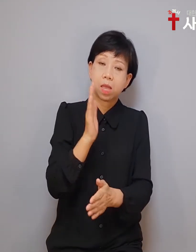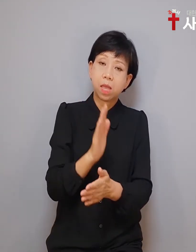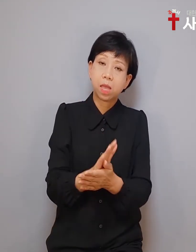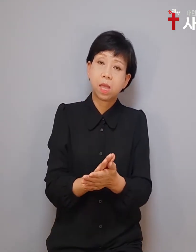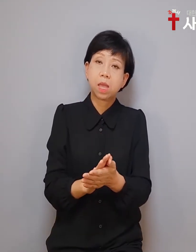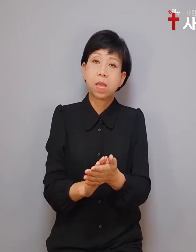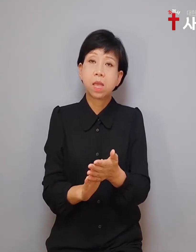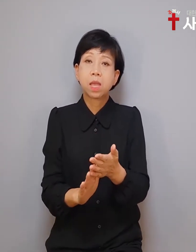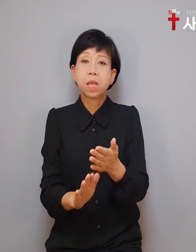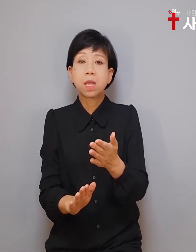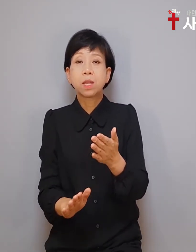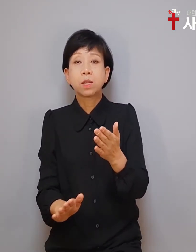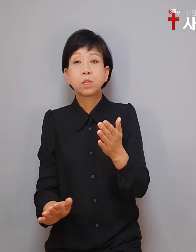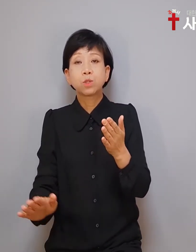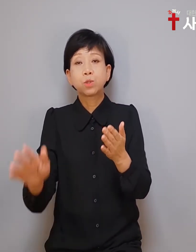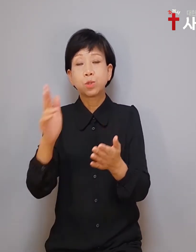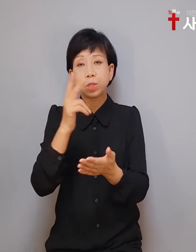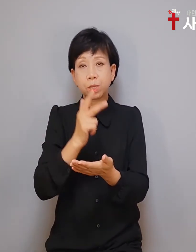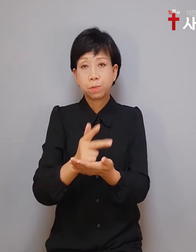없네.